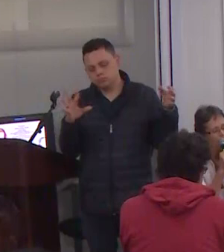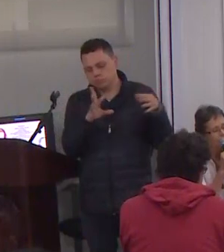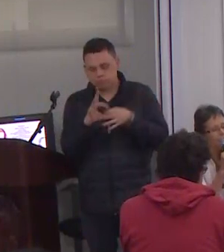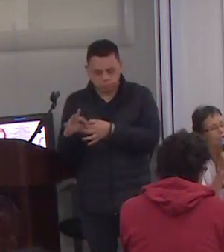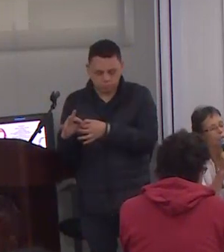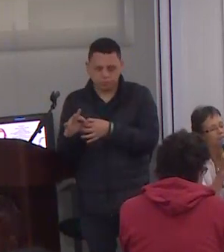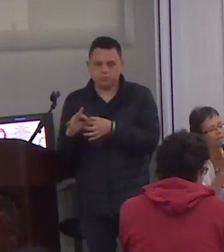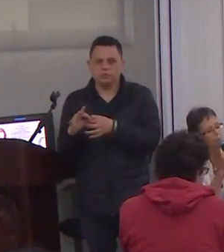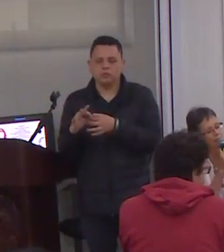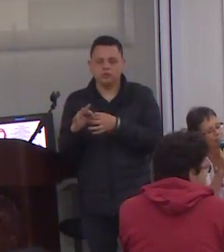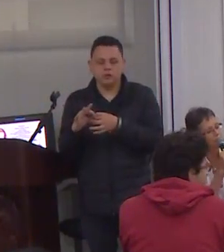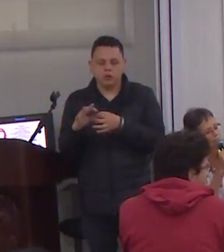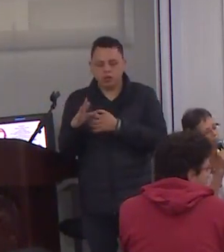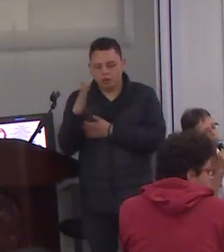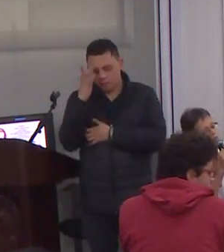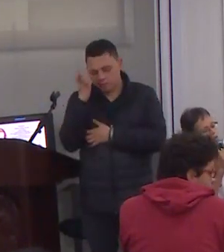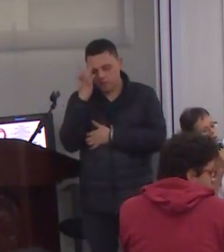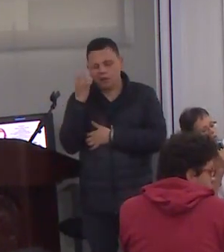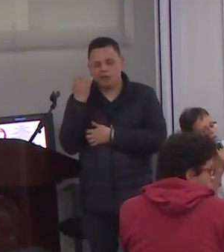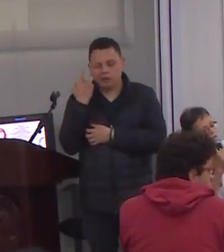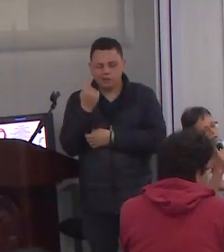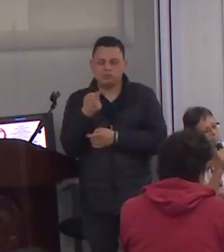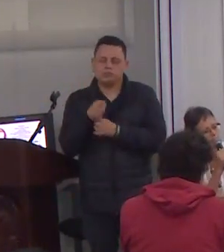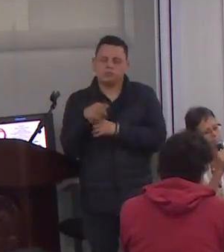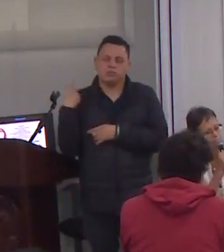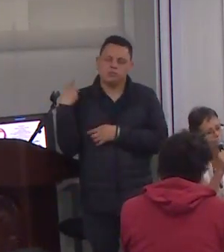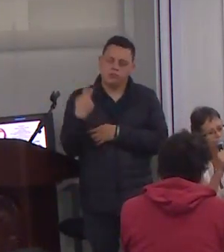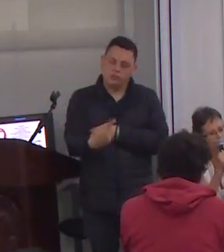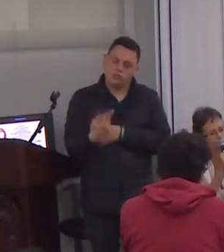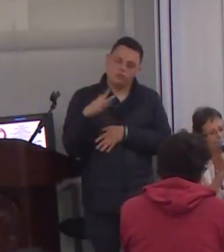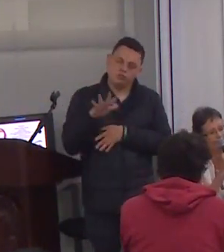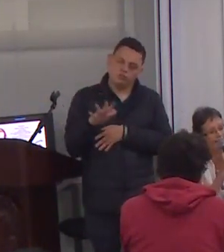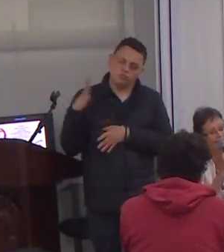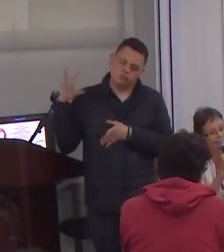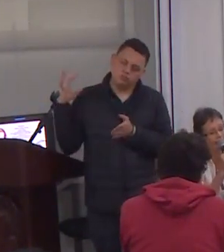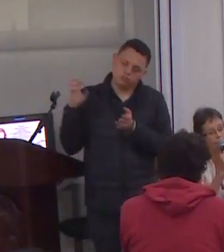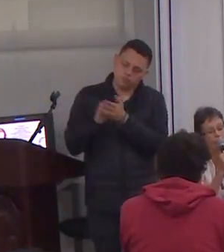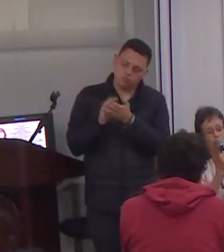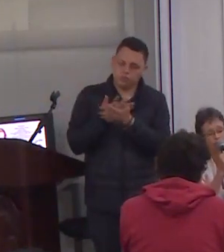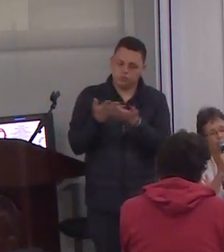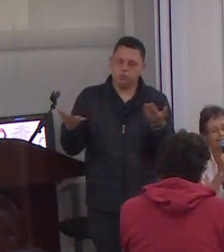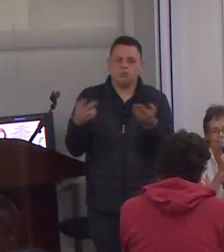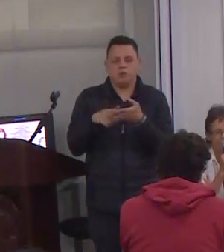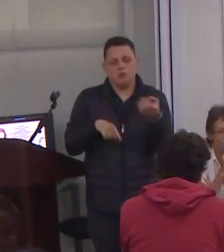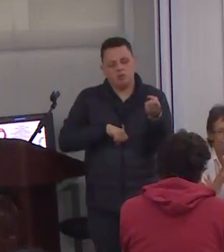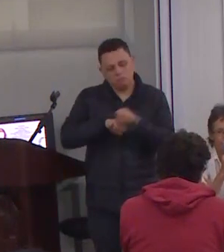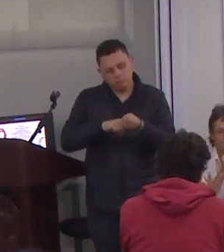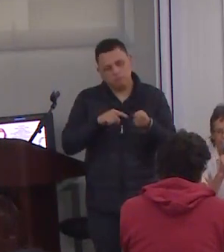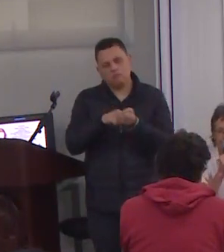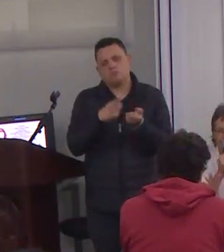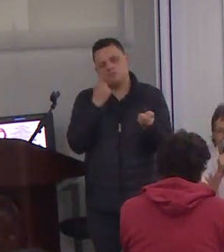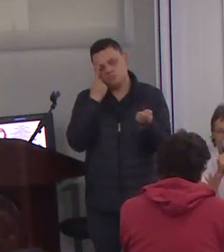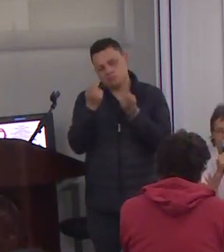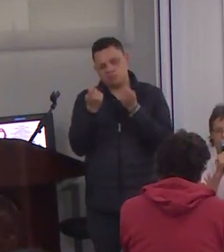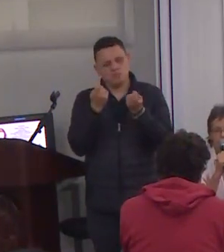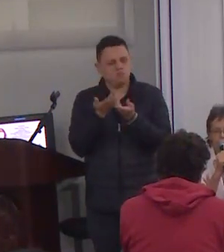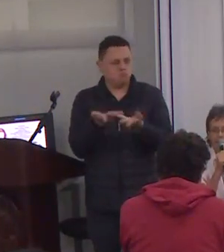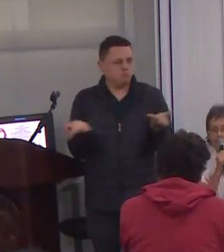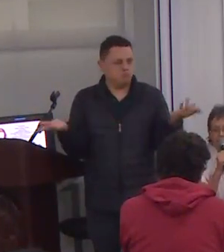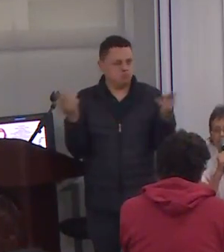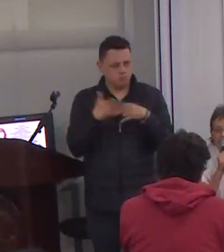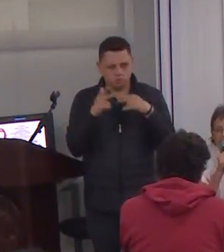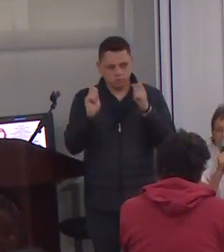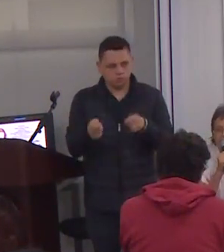se comprende porque ya viene con toda una historia donde se han diseñado apoyos estrategias como se quieran llamar